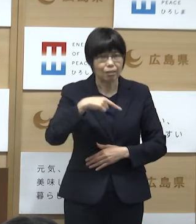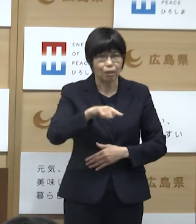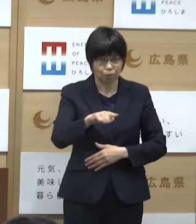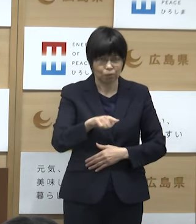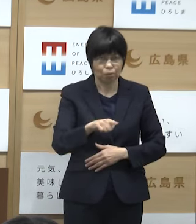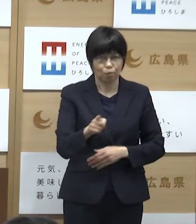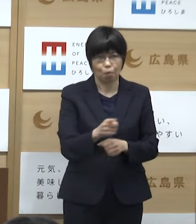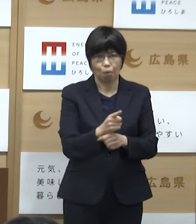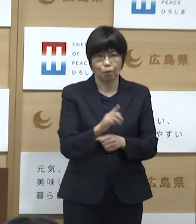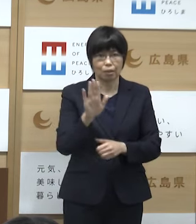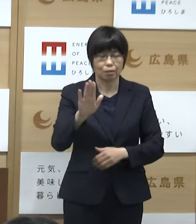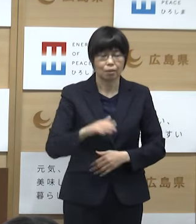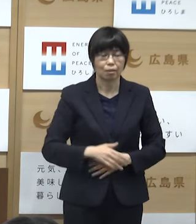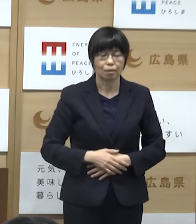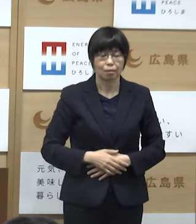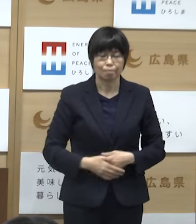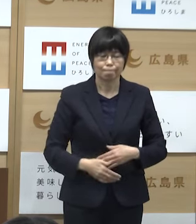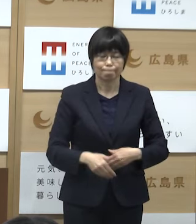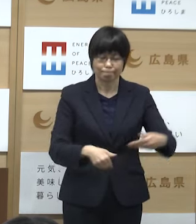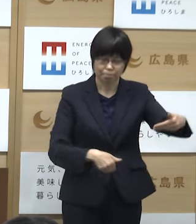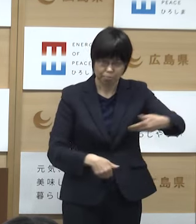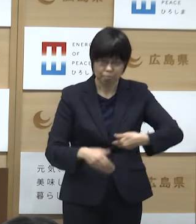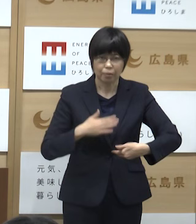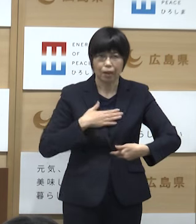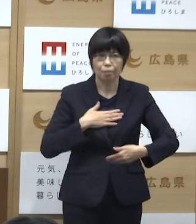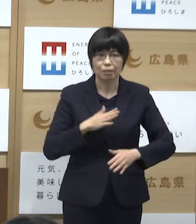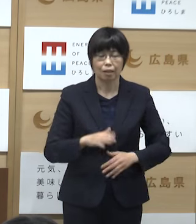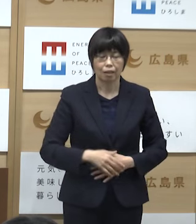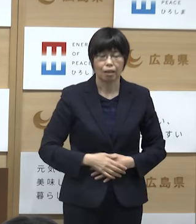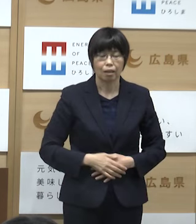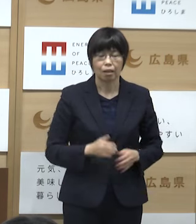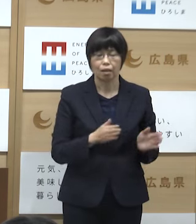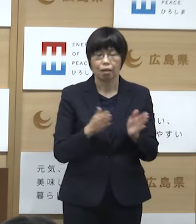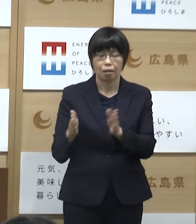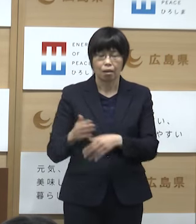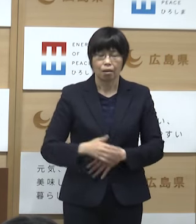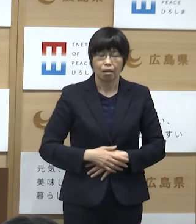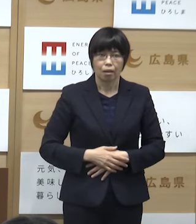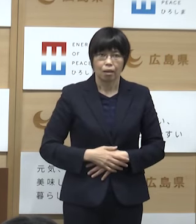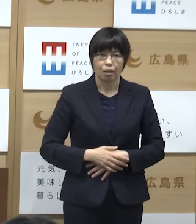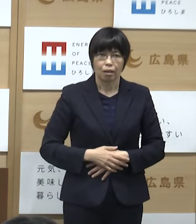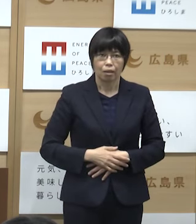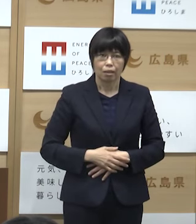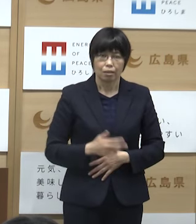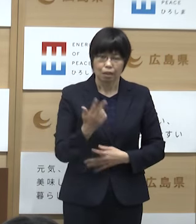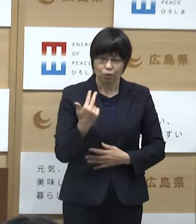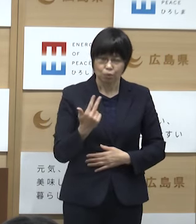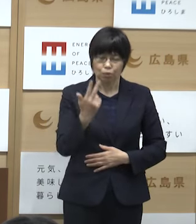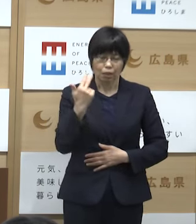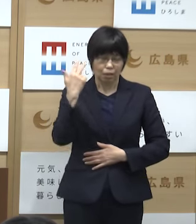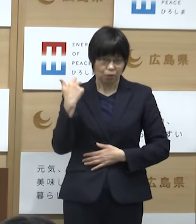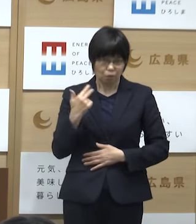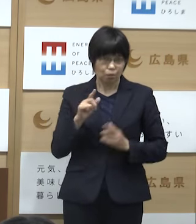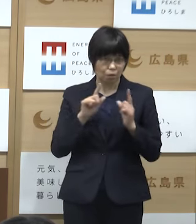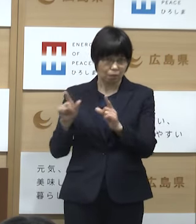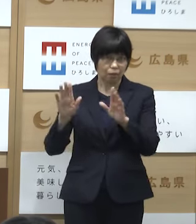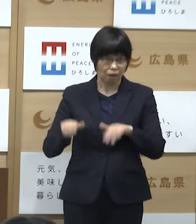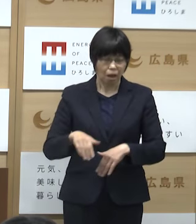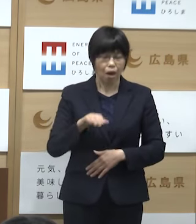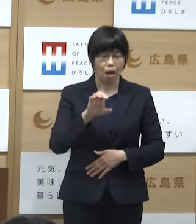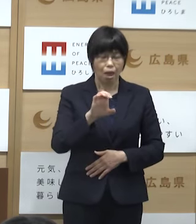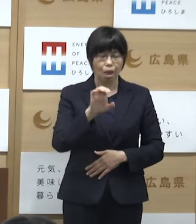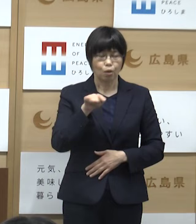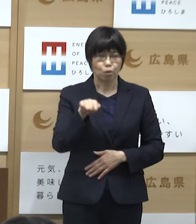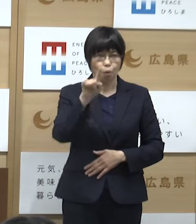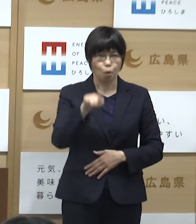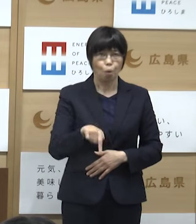。 わかりました。すいません。あと、まあ、先週ちょっとご質問したソウル・広島のこと